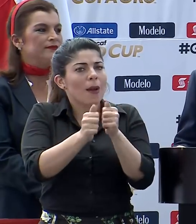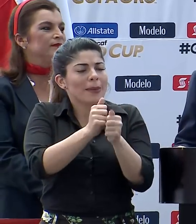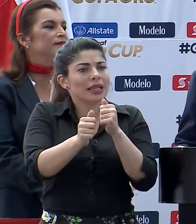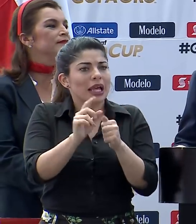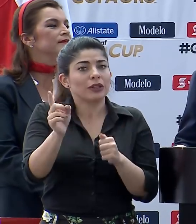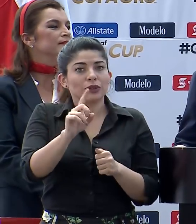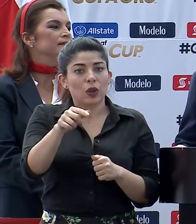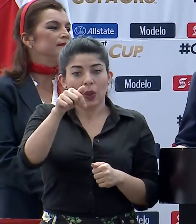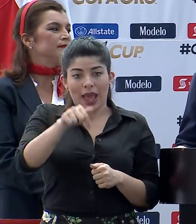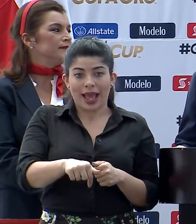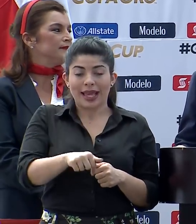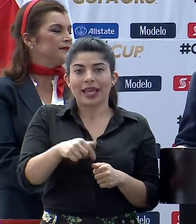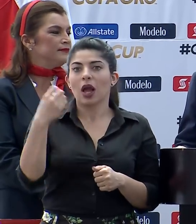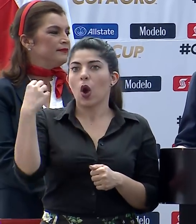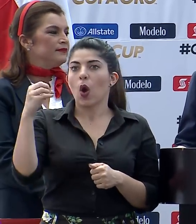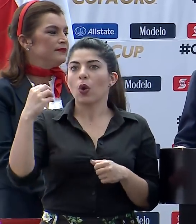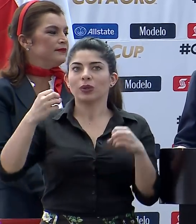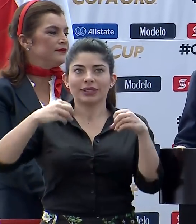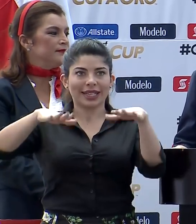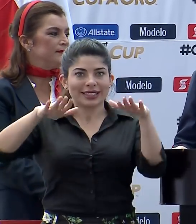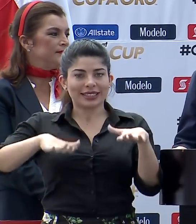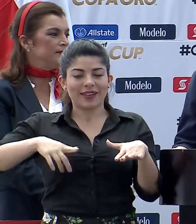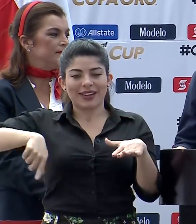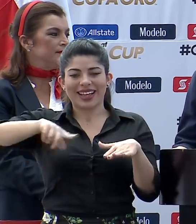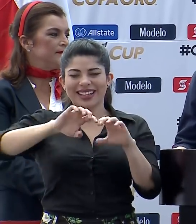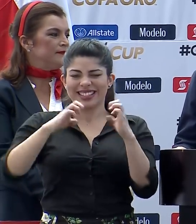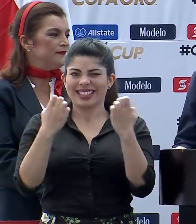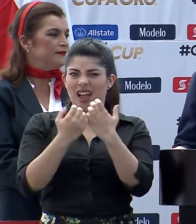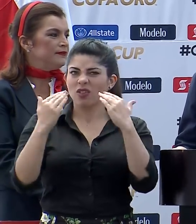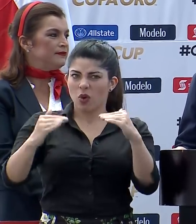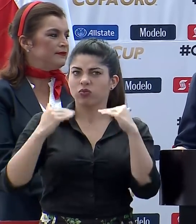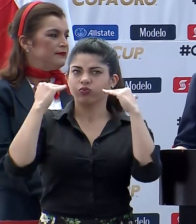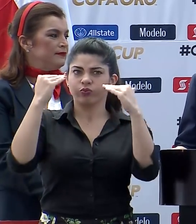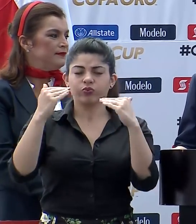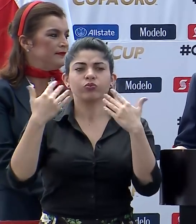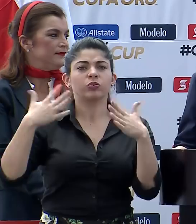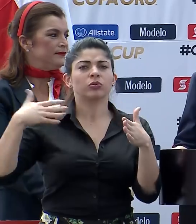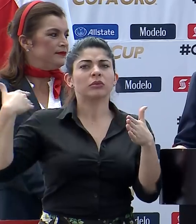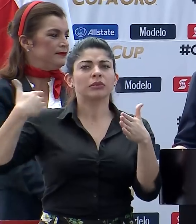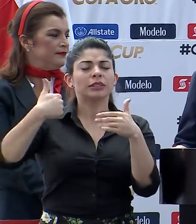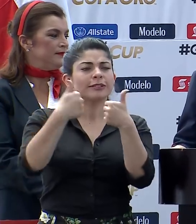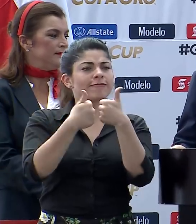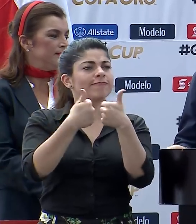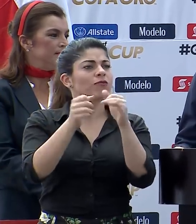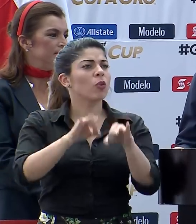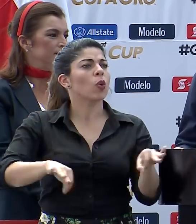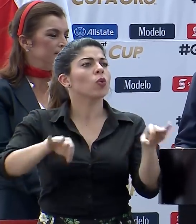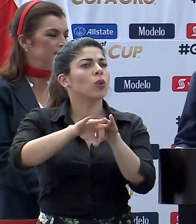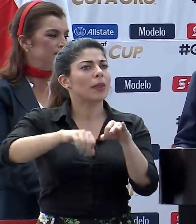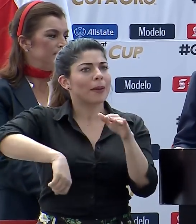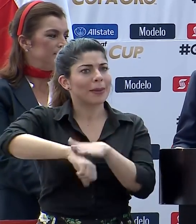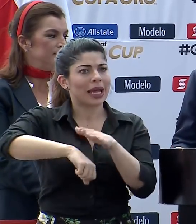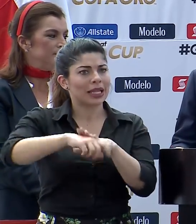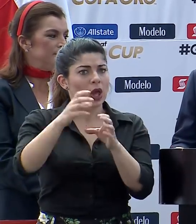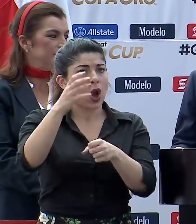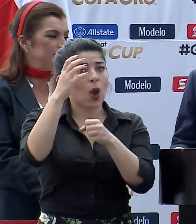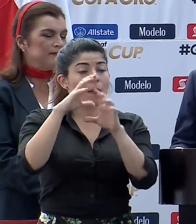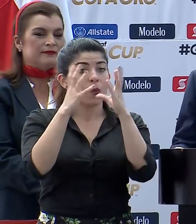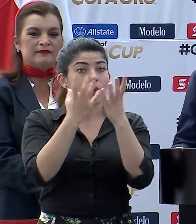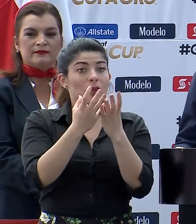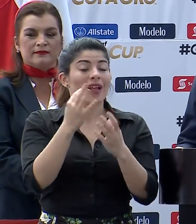aquí, en la joya de la Sabana, un estadio de primer nivel donde se han disputado importantes encuentros de la Copa Mundial